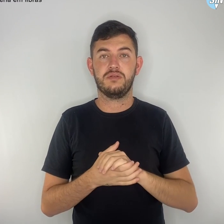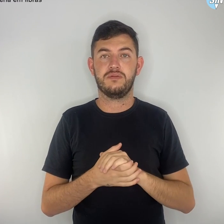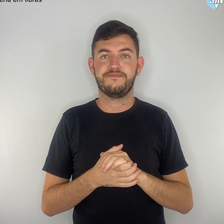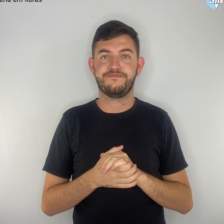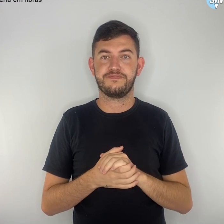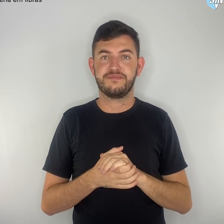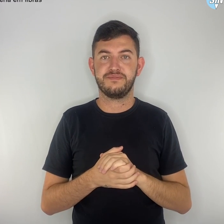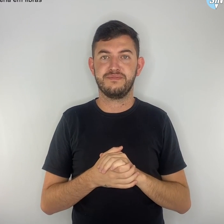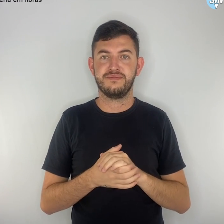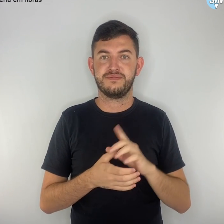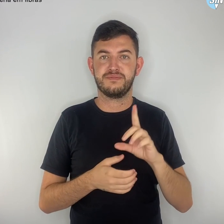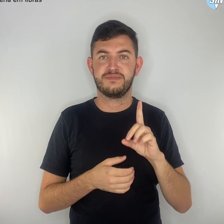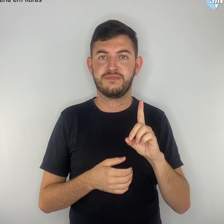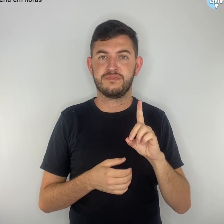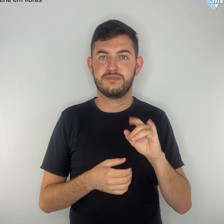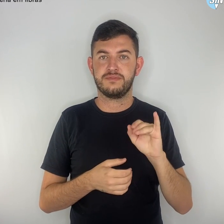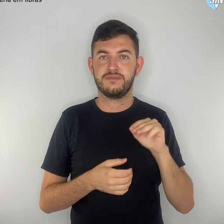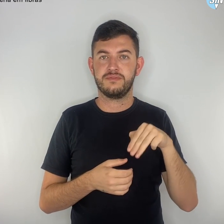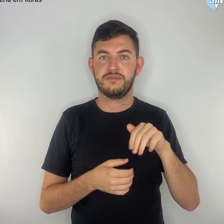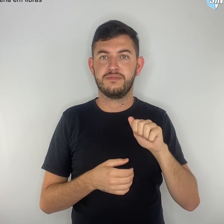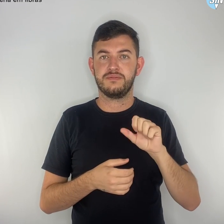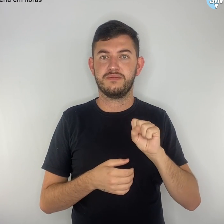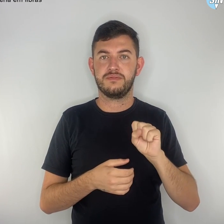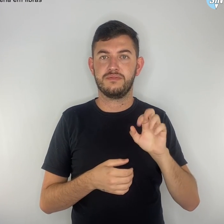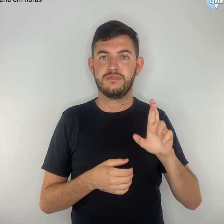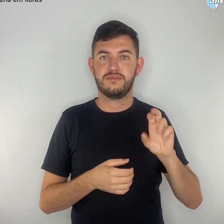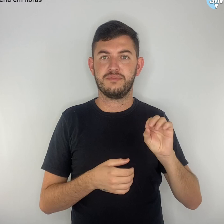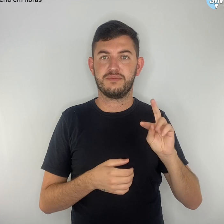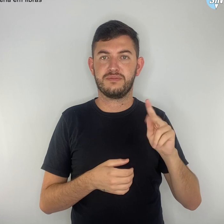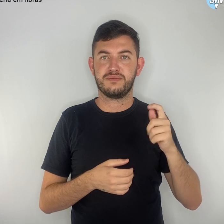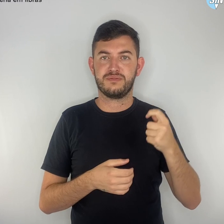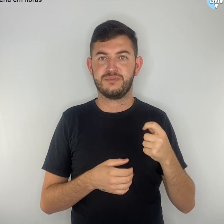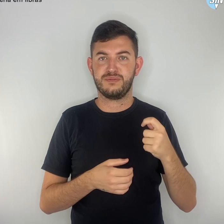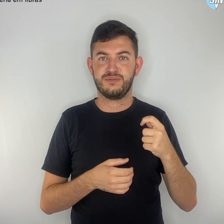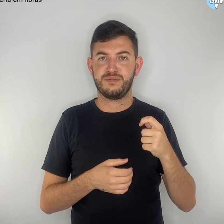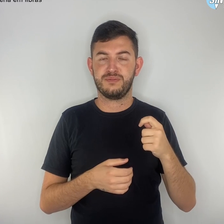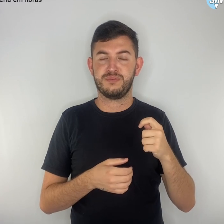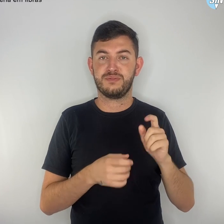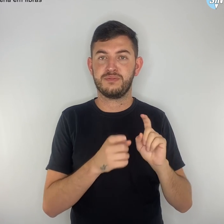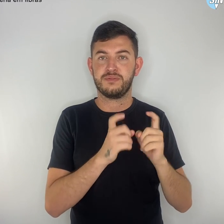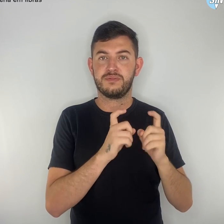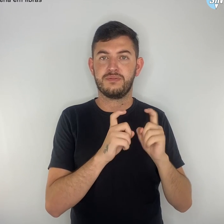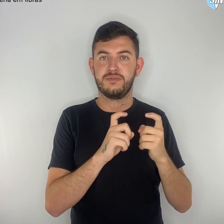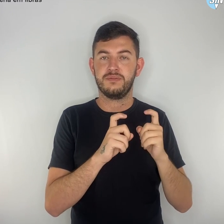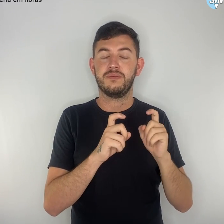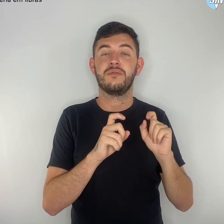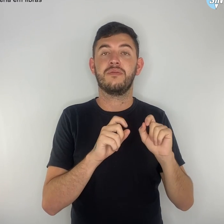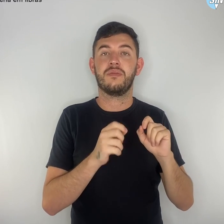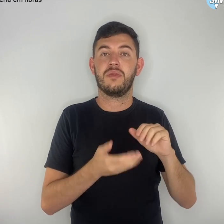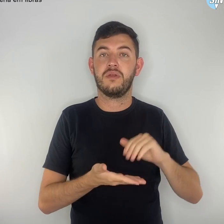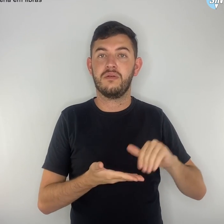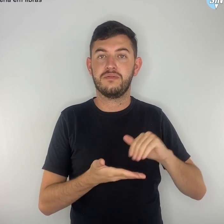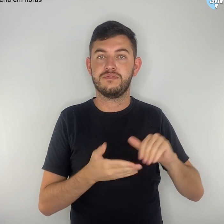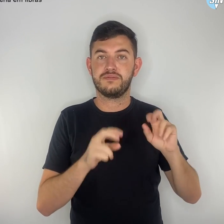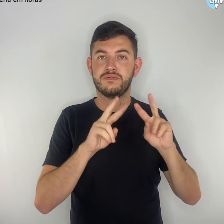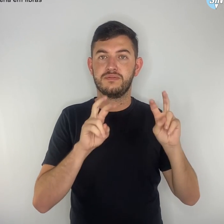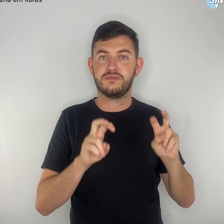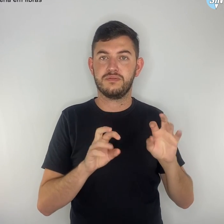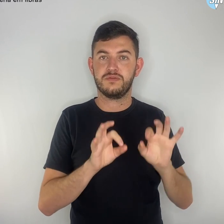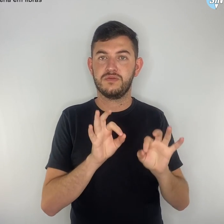Dimas Rocha, coordenador da Secretaria para Assuntos Jurídicos, Trabalhistas e Socioeconômicos